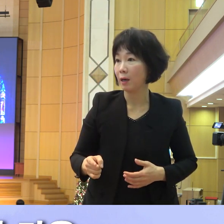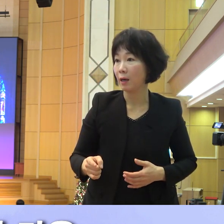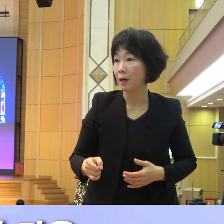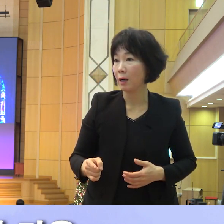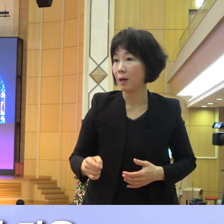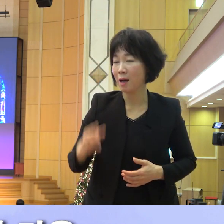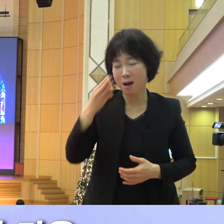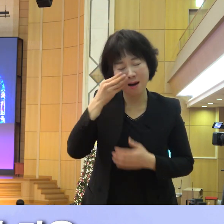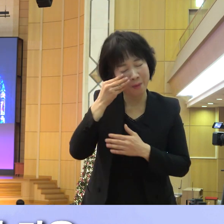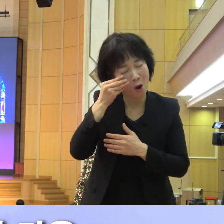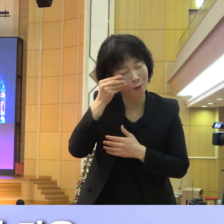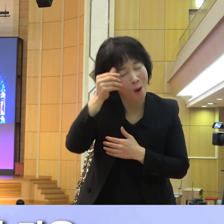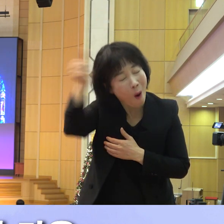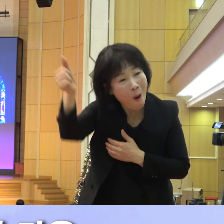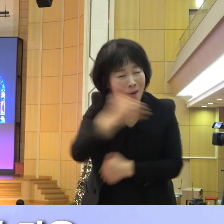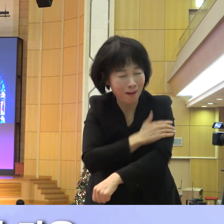현재